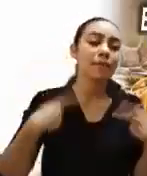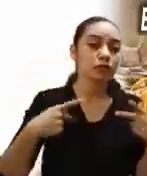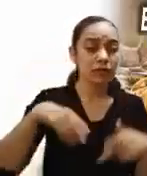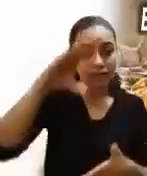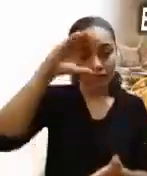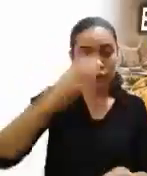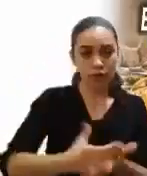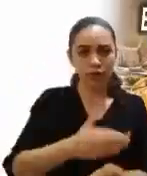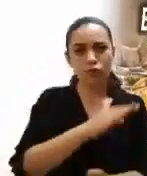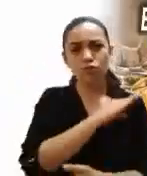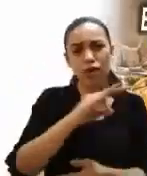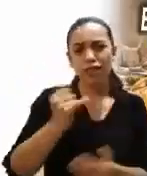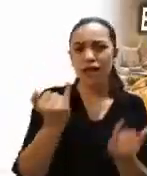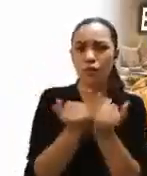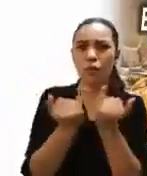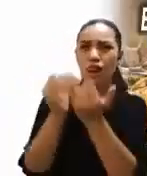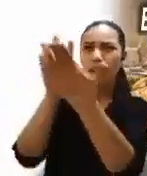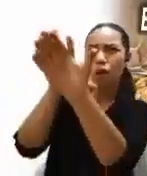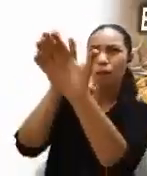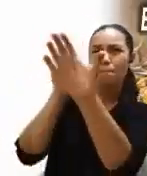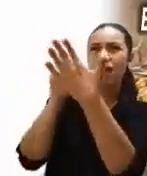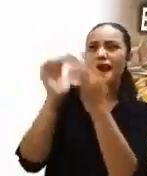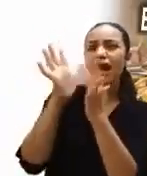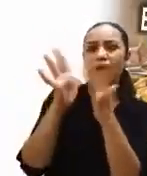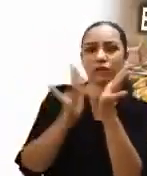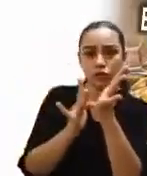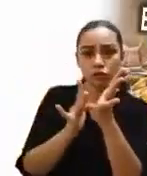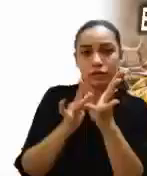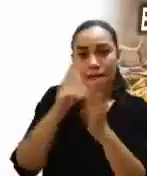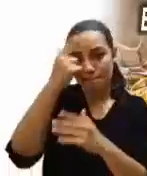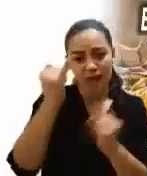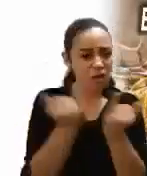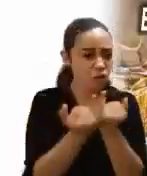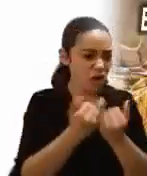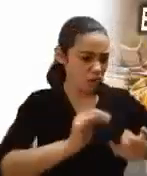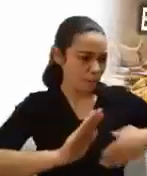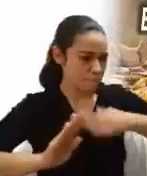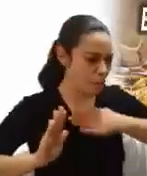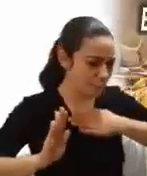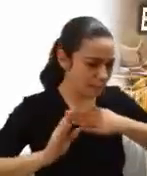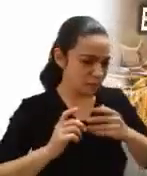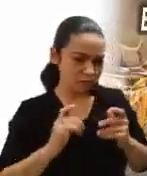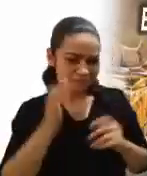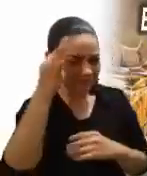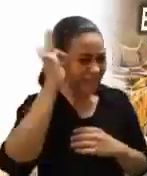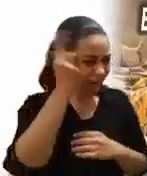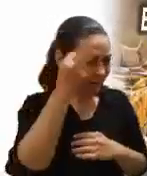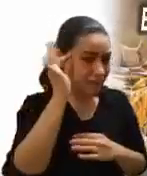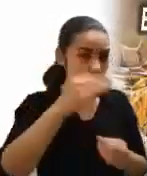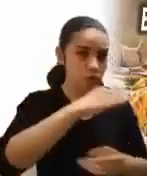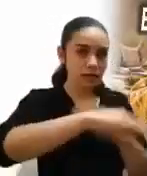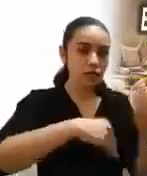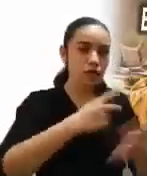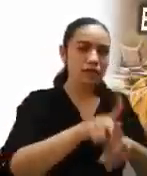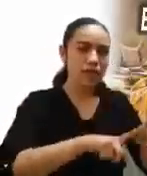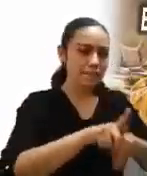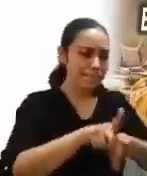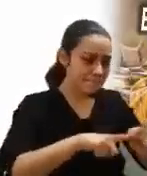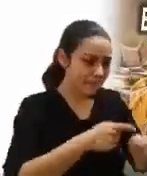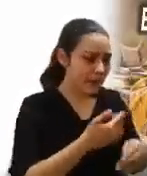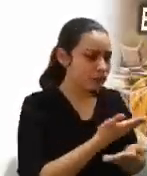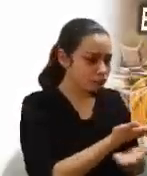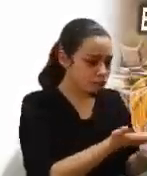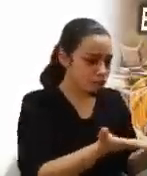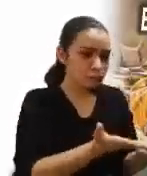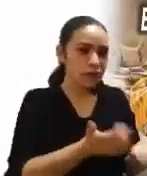y entrega a los hermanos más desprotegidos, hasta dar la vida por ellos y construir un